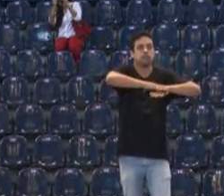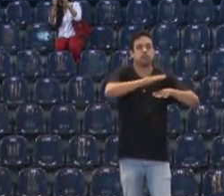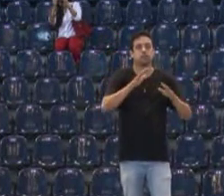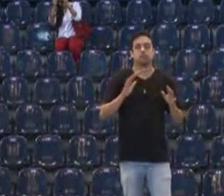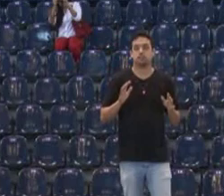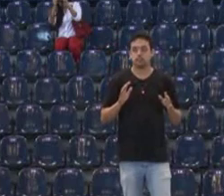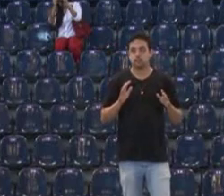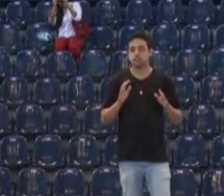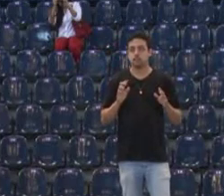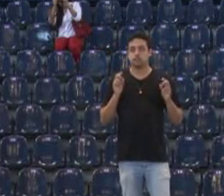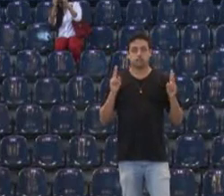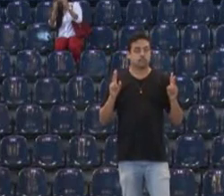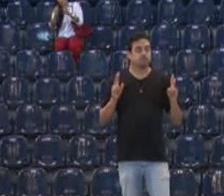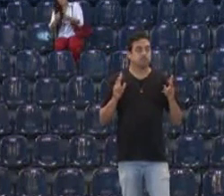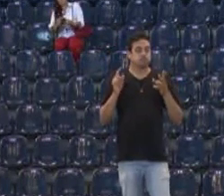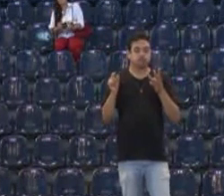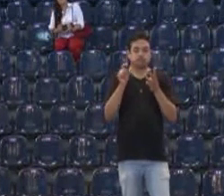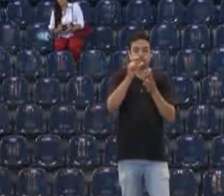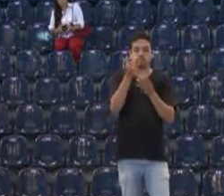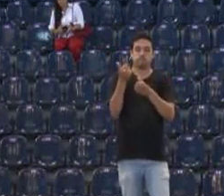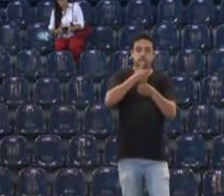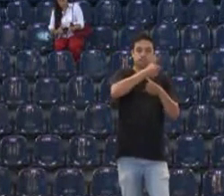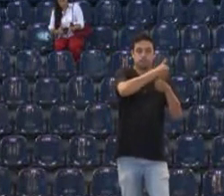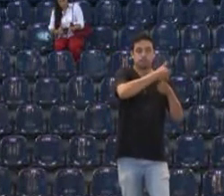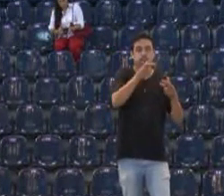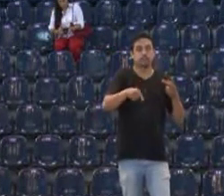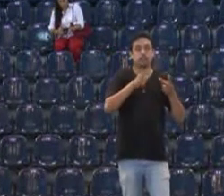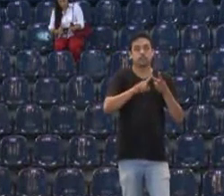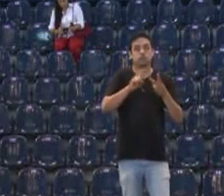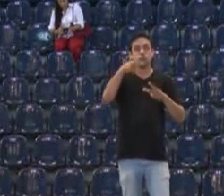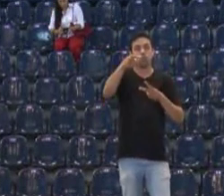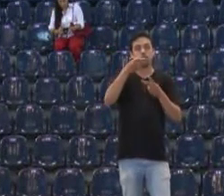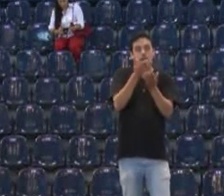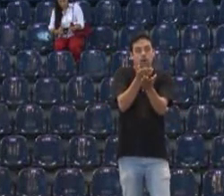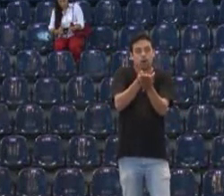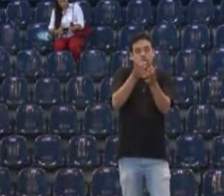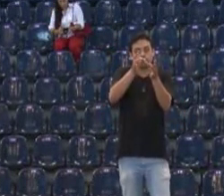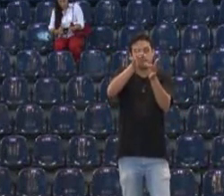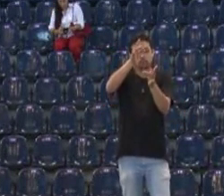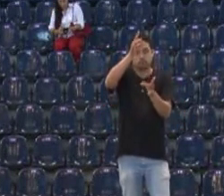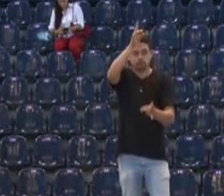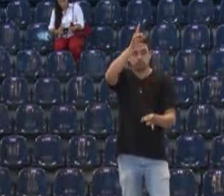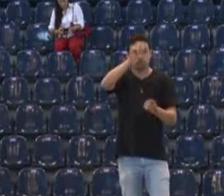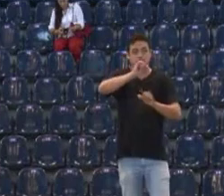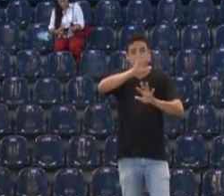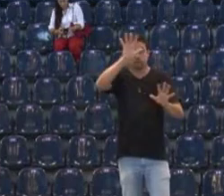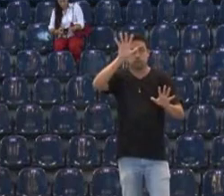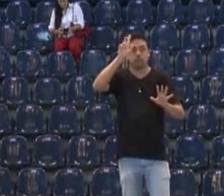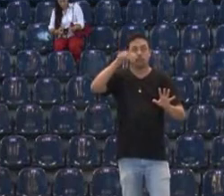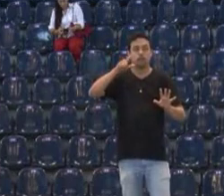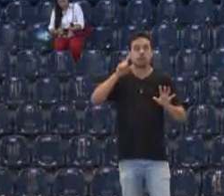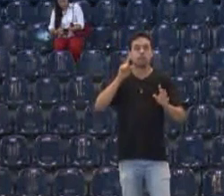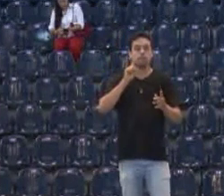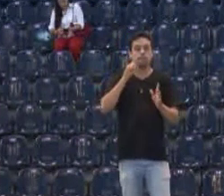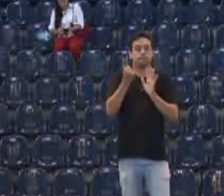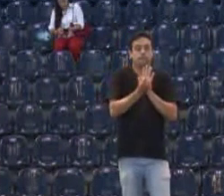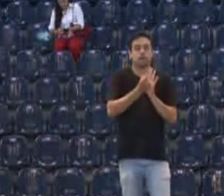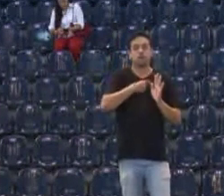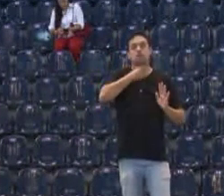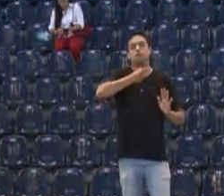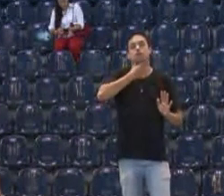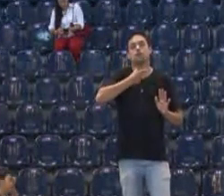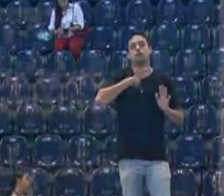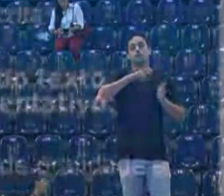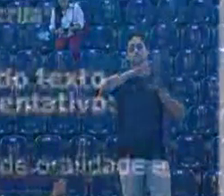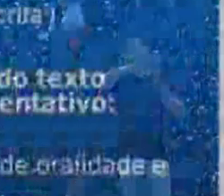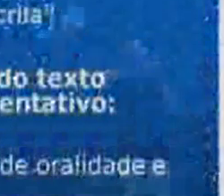necessário. Ok? É um exemplo. Em outras aulas, eu vou esmiuçar esse ponto aí, que significa marca de oralidade. Tem muita coisa para a